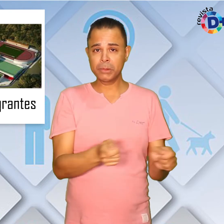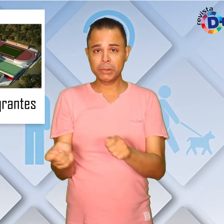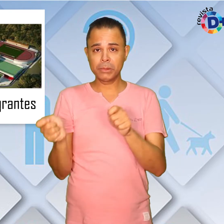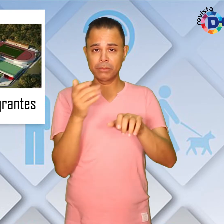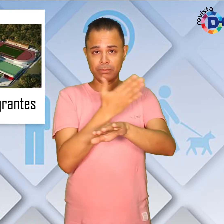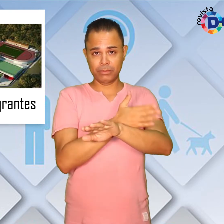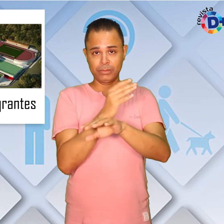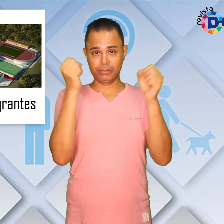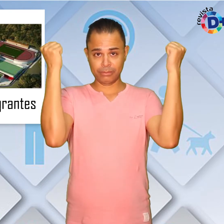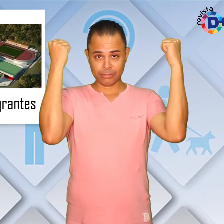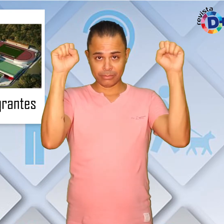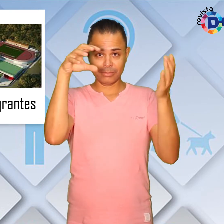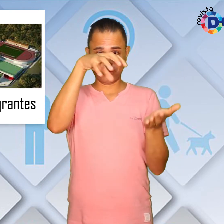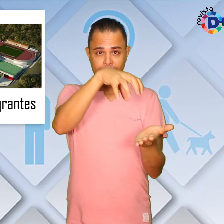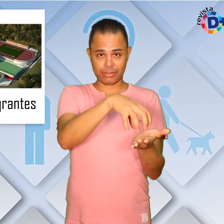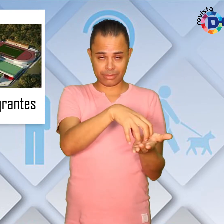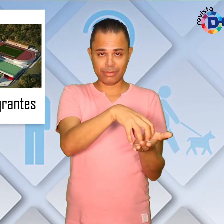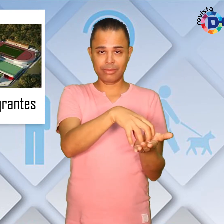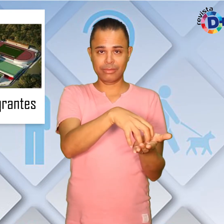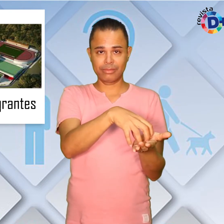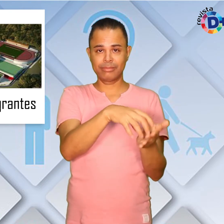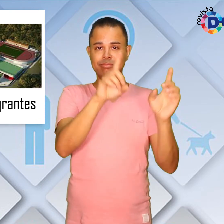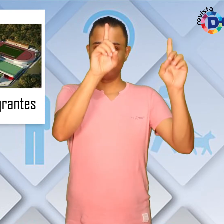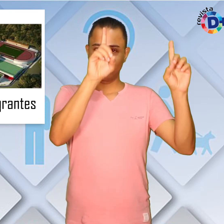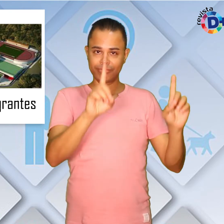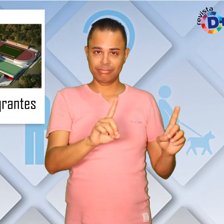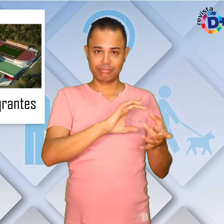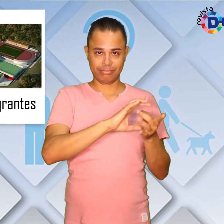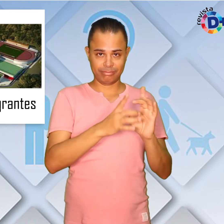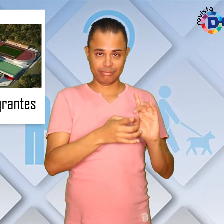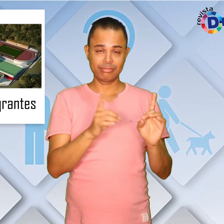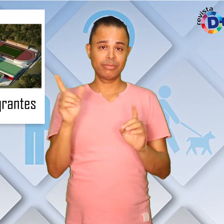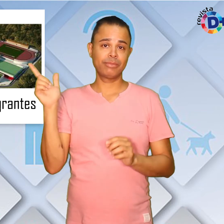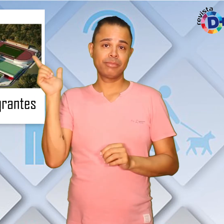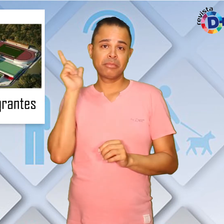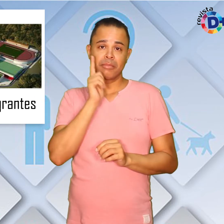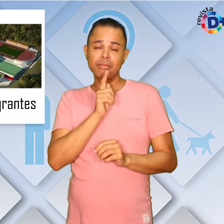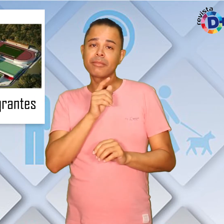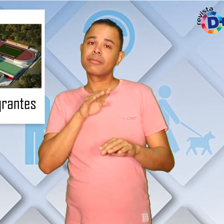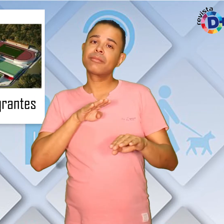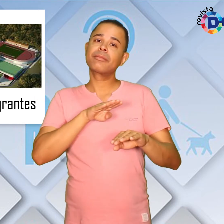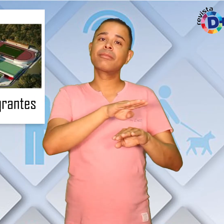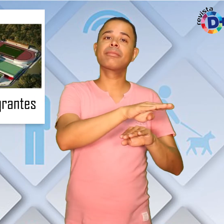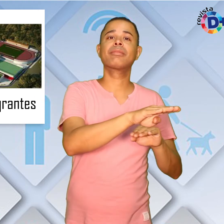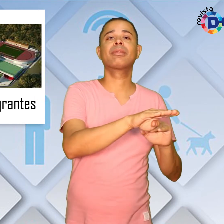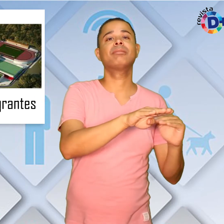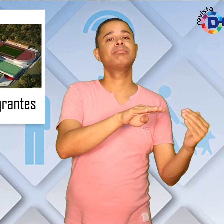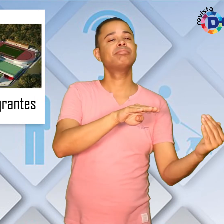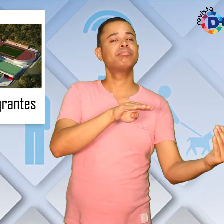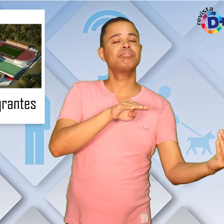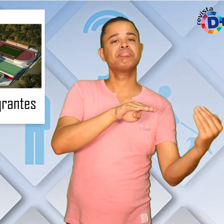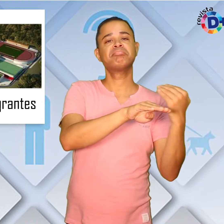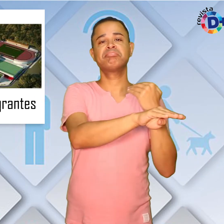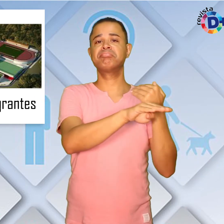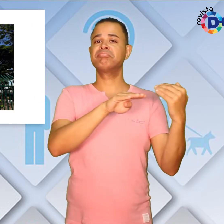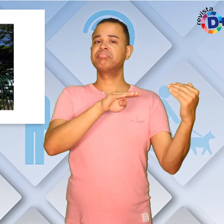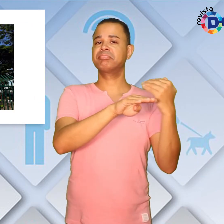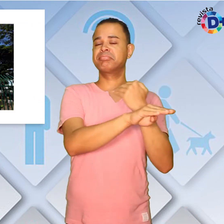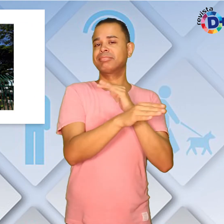paraolímpico no quilômetro 11,5 da rodovia dos imigrantes perto da